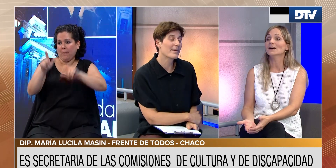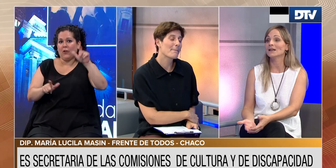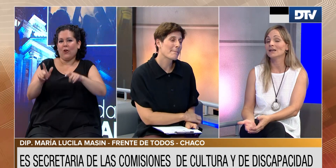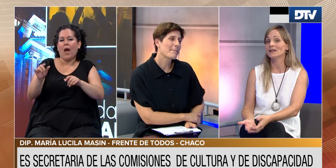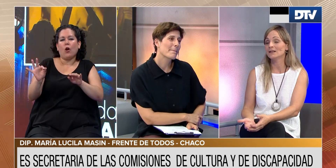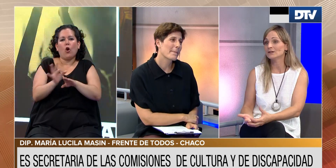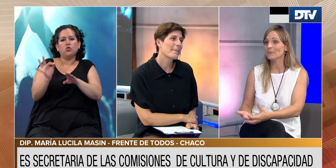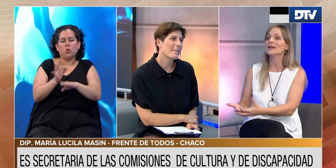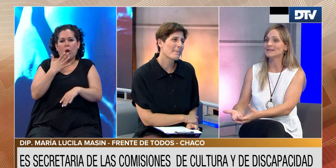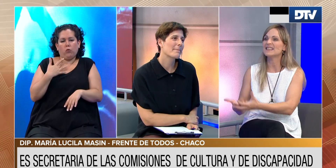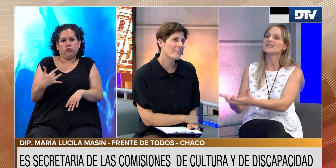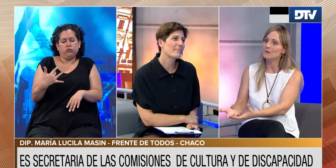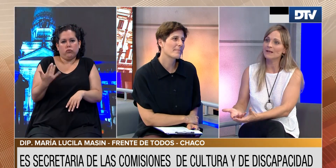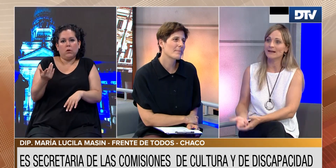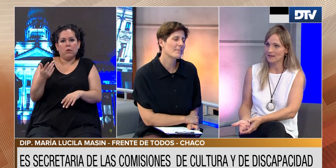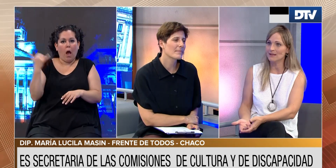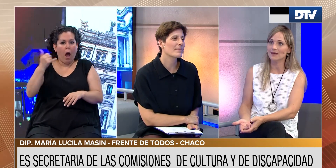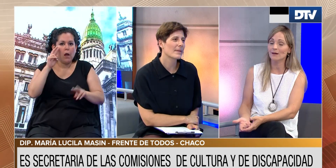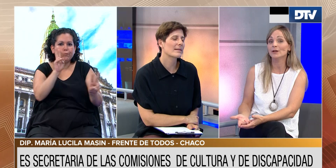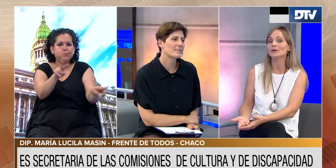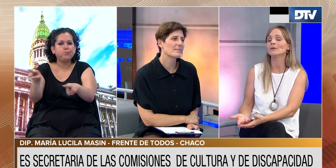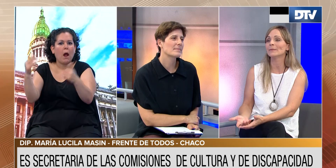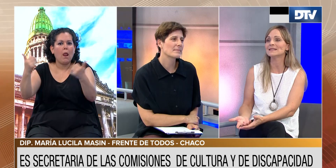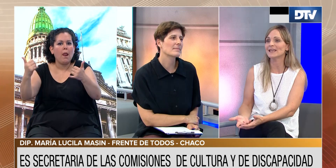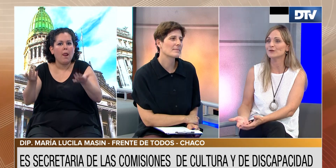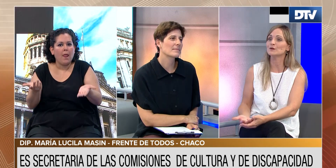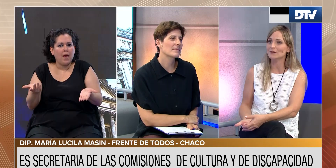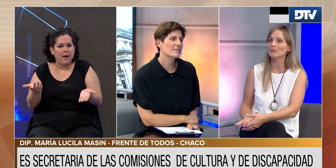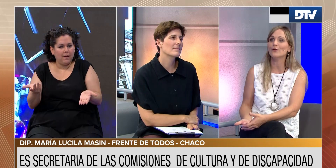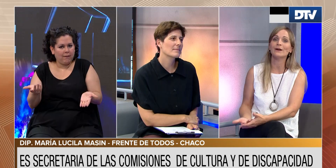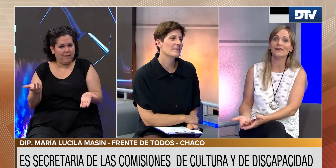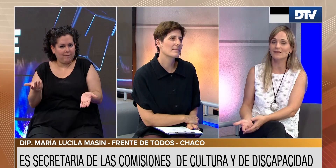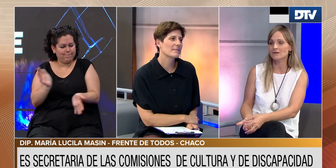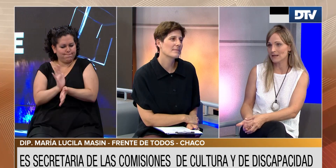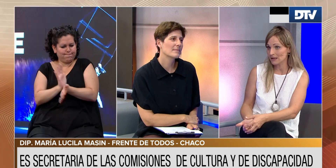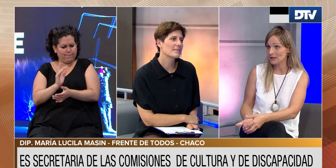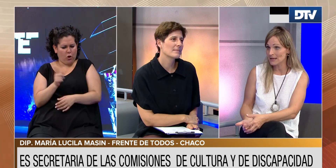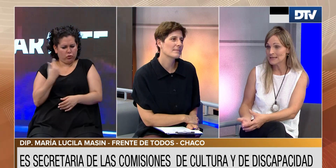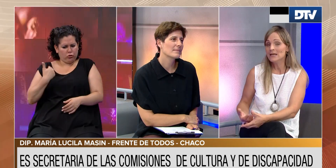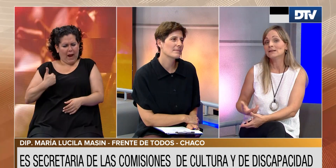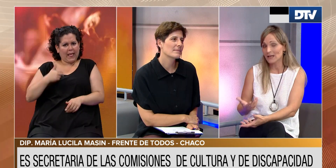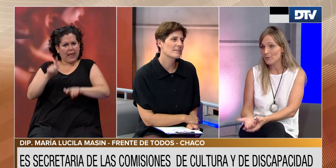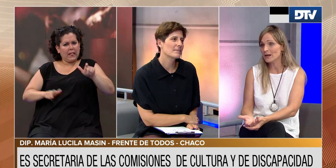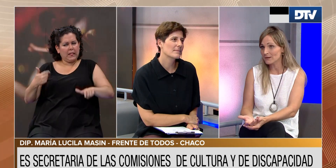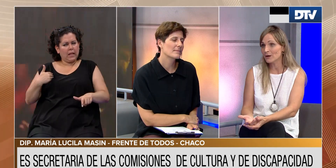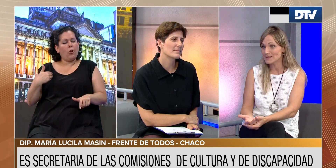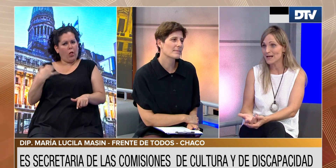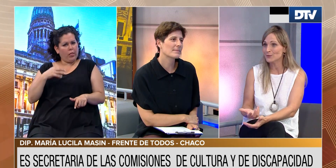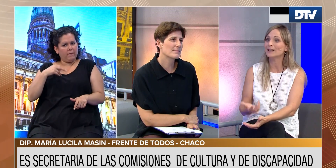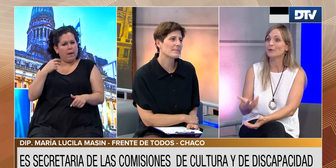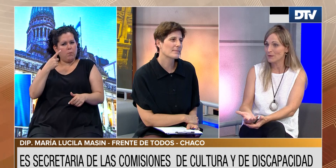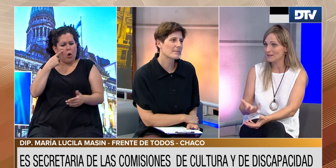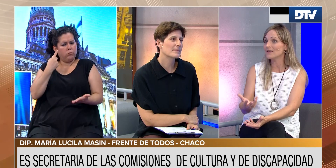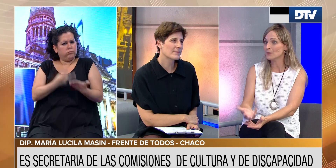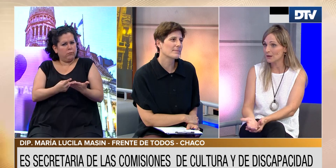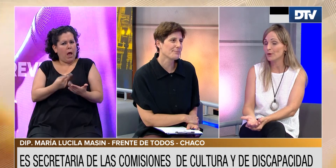costura, digo, también se exhibe el arte indígena. Bueno, digo, me parece que nosotros también como argentinos y argentinas tenemos que revalorizar